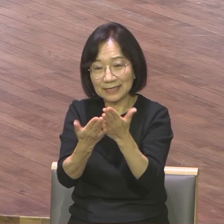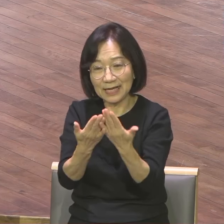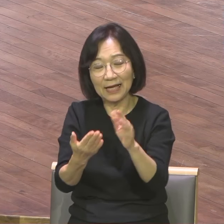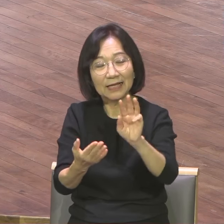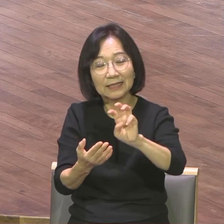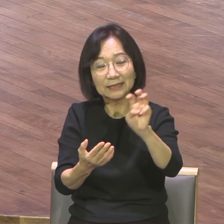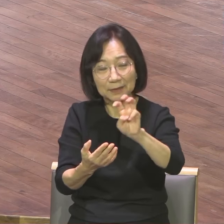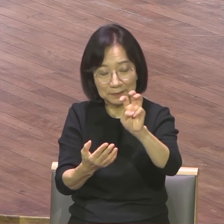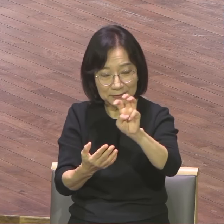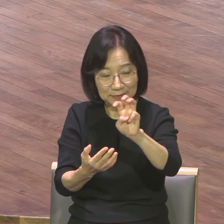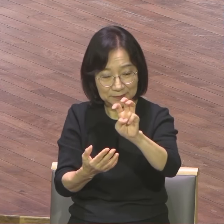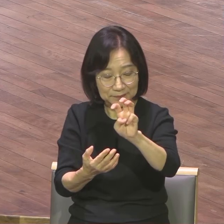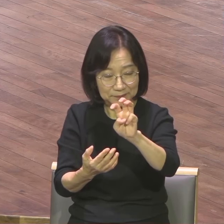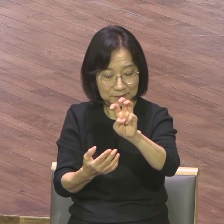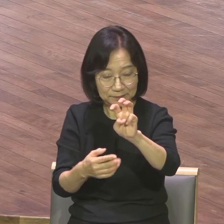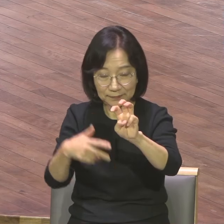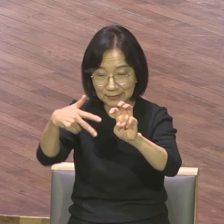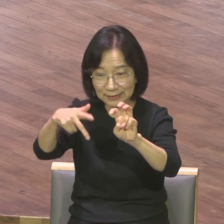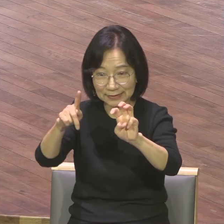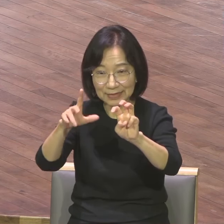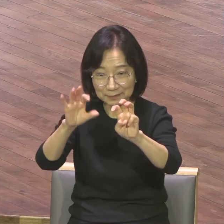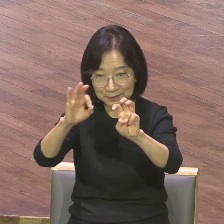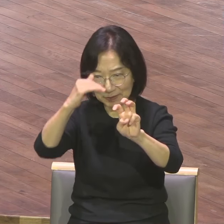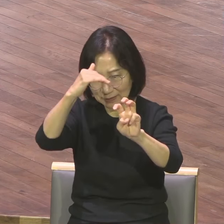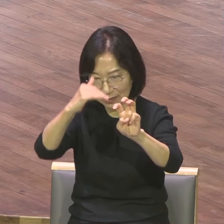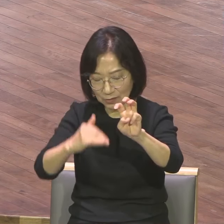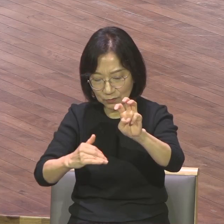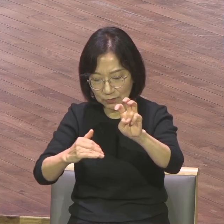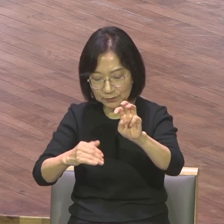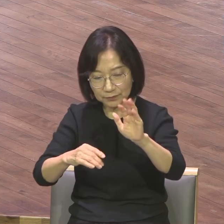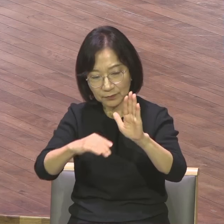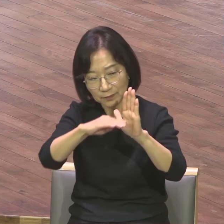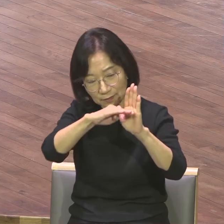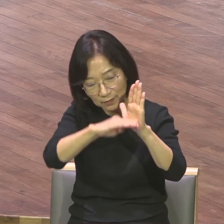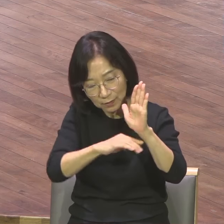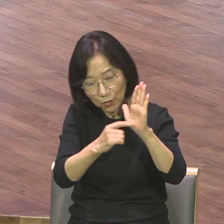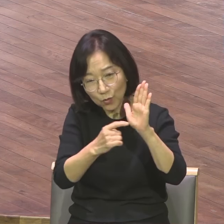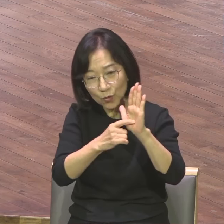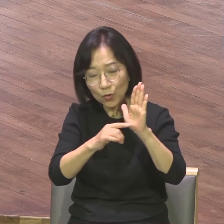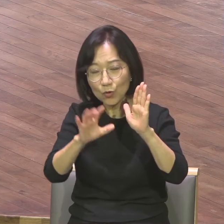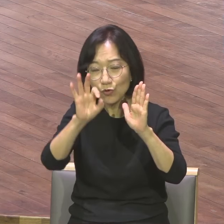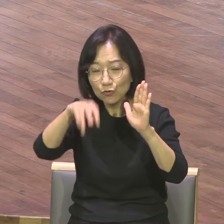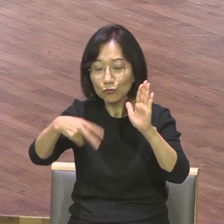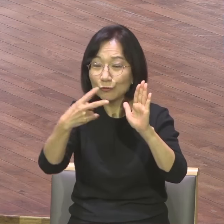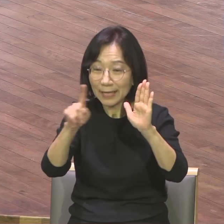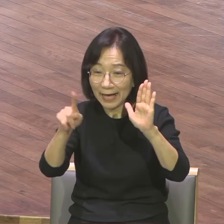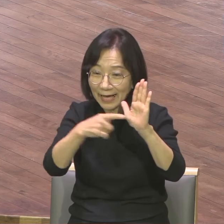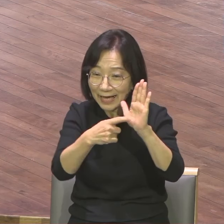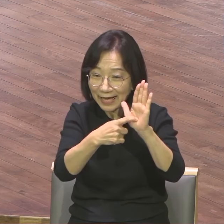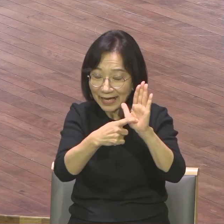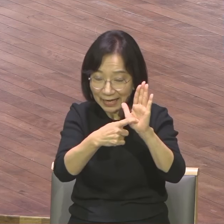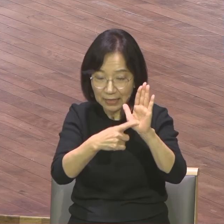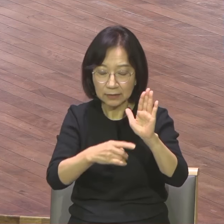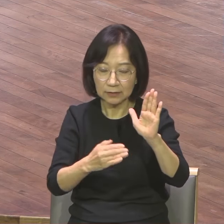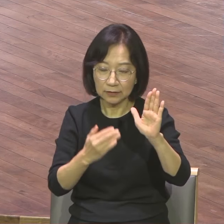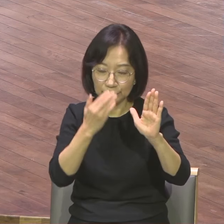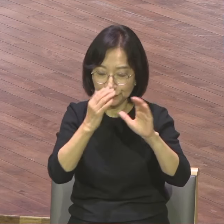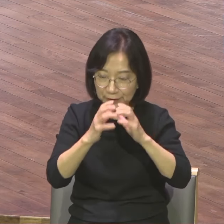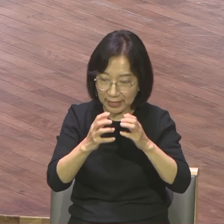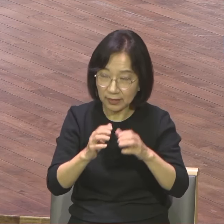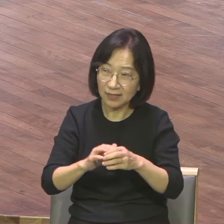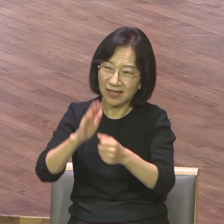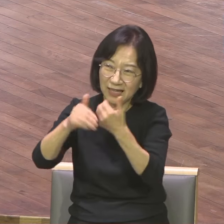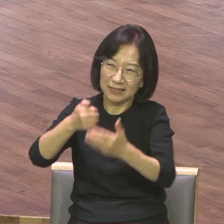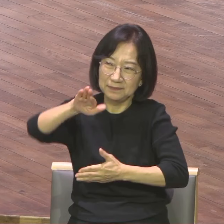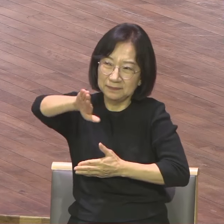30장의 말씀입니다. 이사야 30장은 남유다가 하나님이 아닌 애굽의 힘을